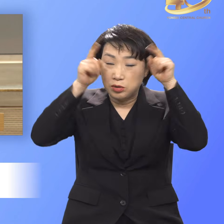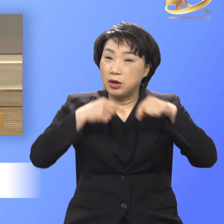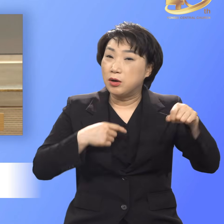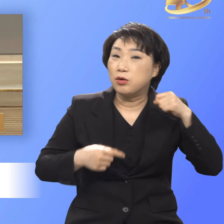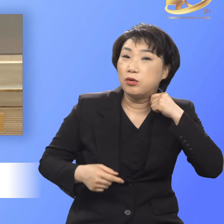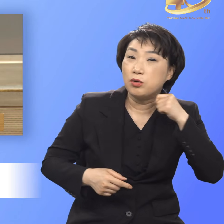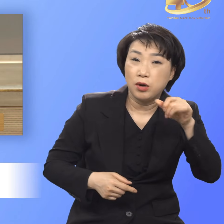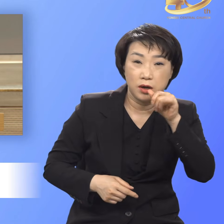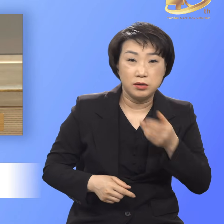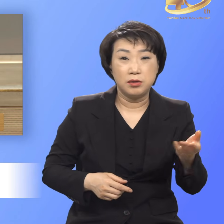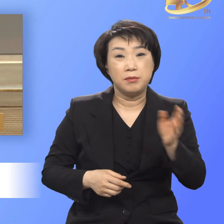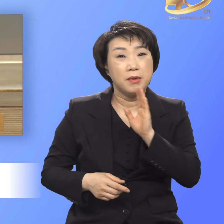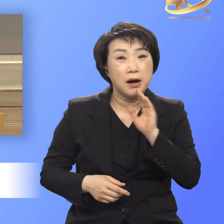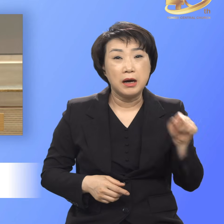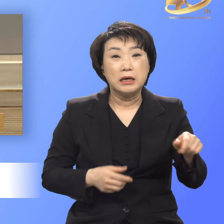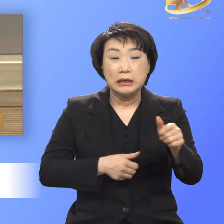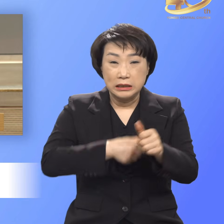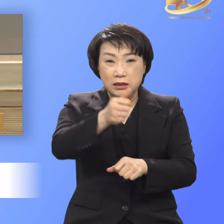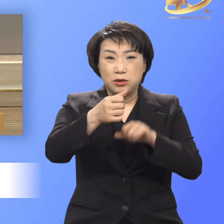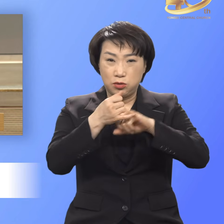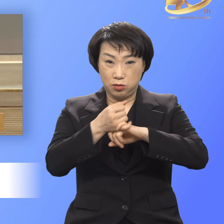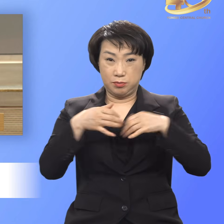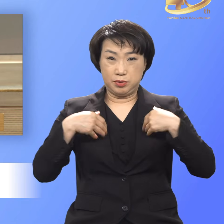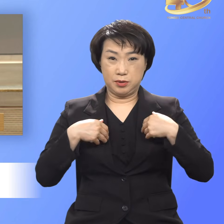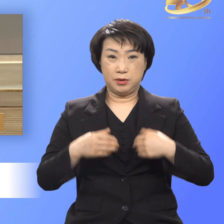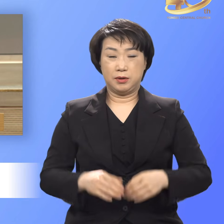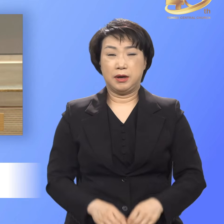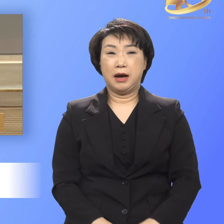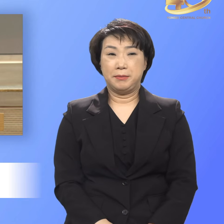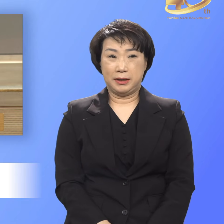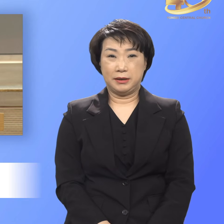보낸다. 반드시 이겨야 된다.